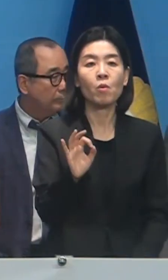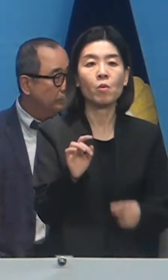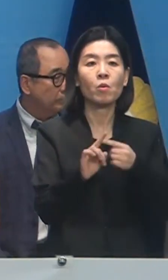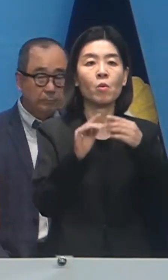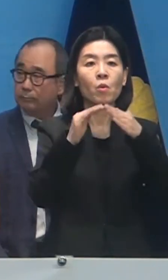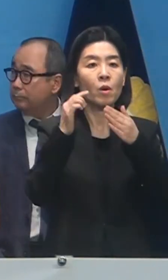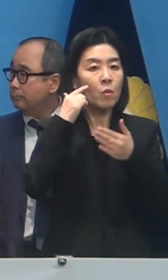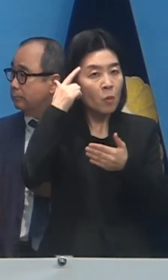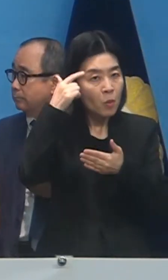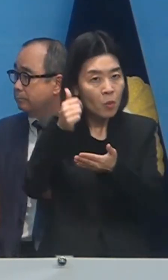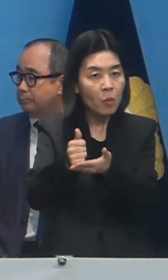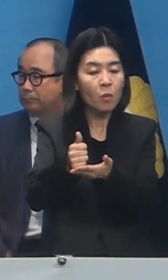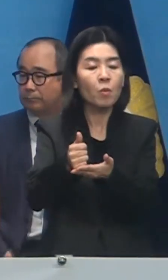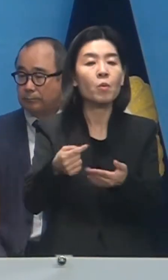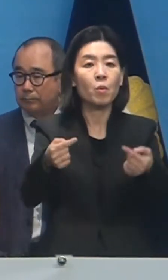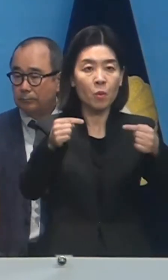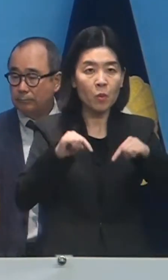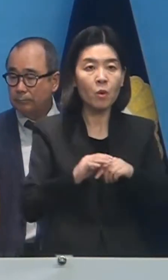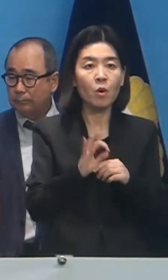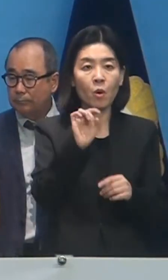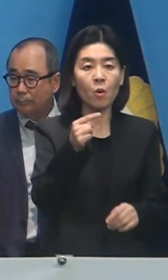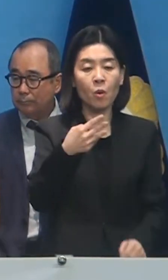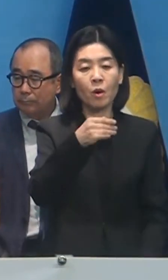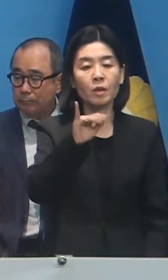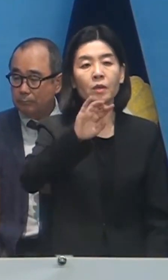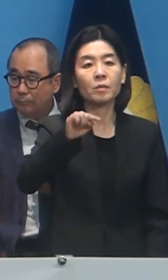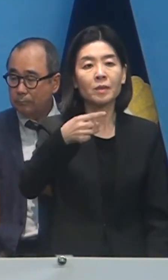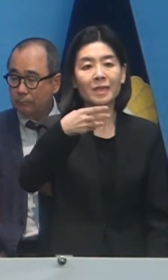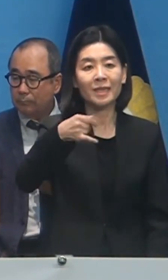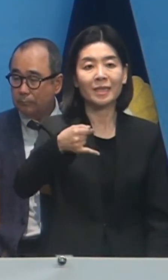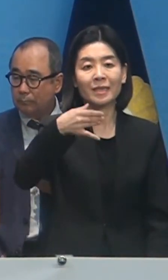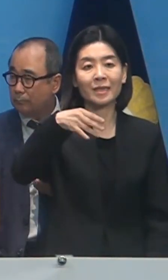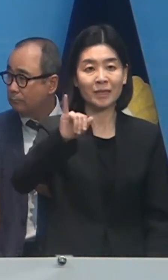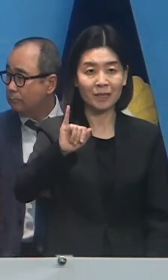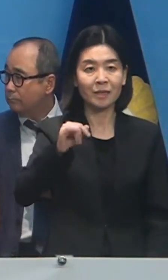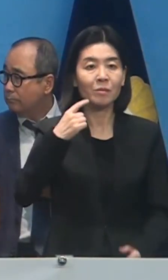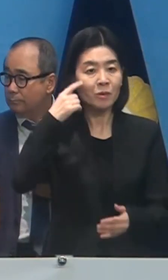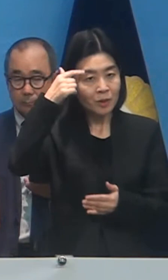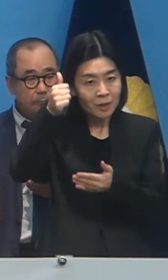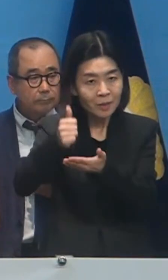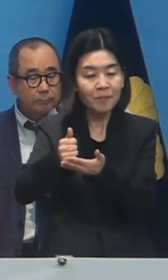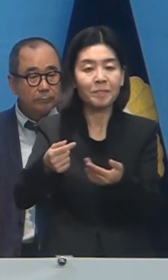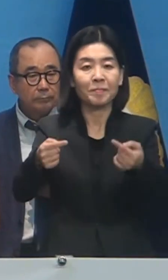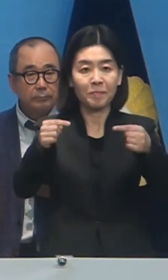목사님 모셨습니다. 올리브트리 유승영 목사님 모셨습니다.